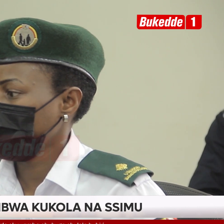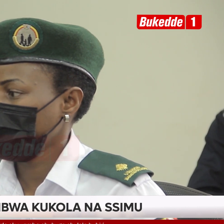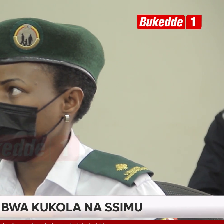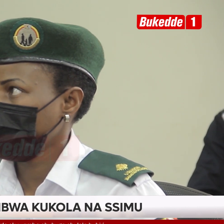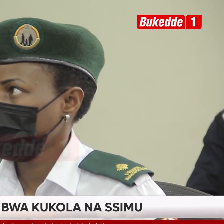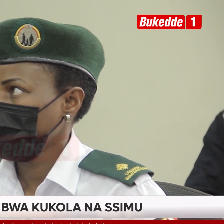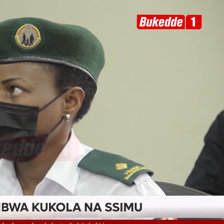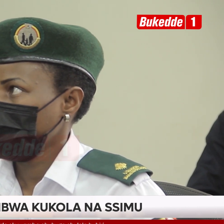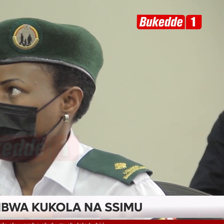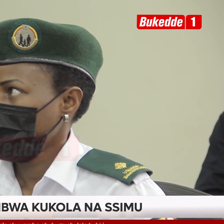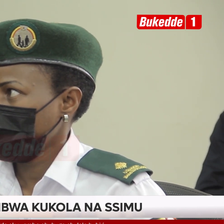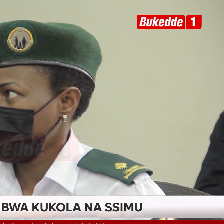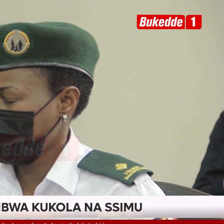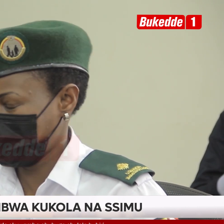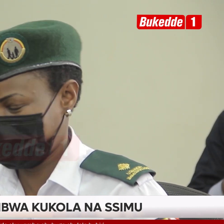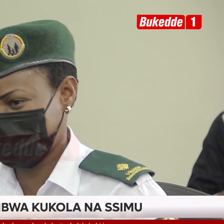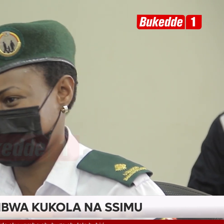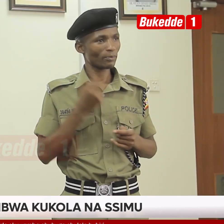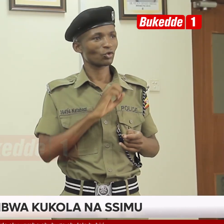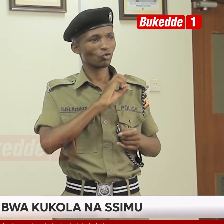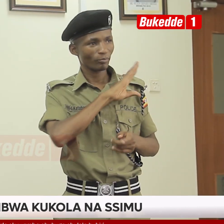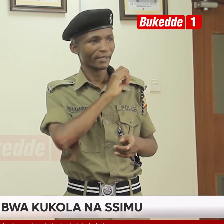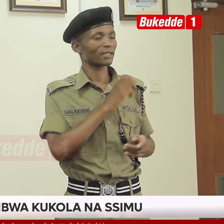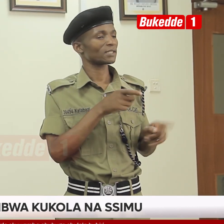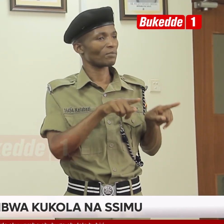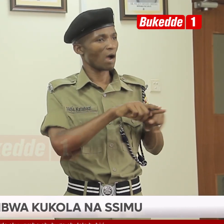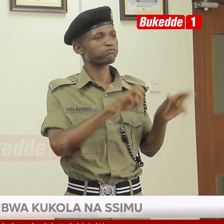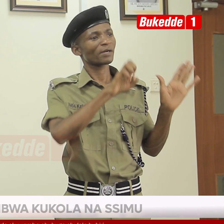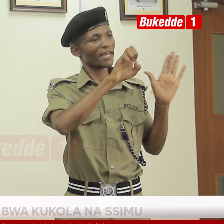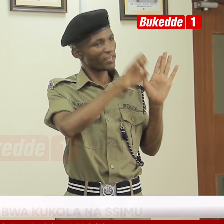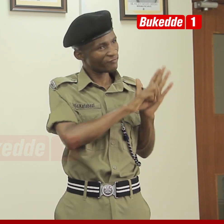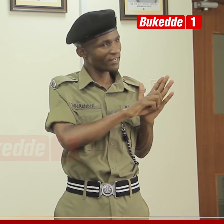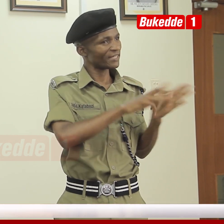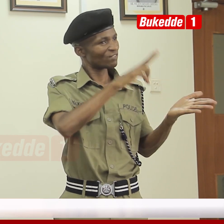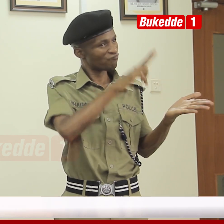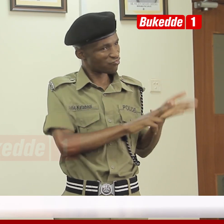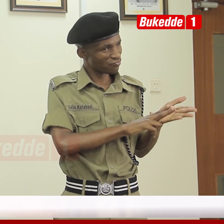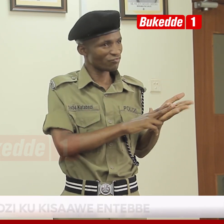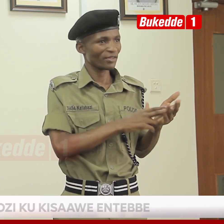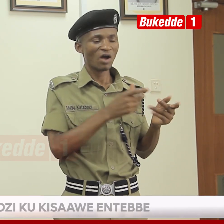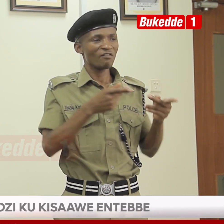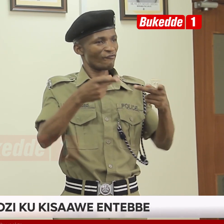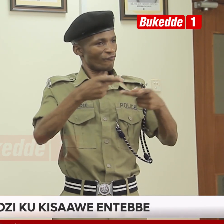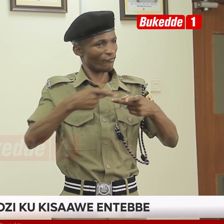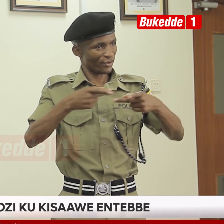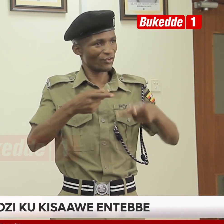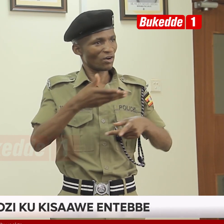emigattabantu n'enneeyisa y'abakozi ku kisaawe ky'ennyonyi. Bw'olina proof, olina akavidiyo ng'ako,